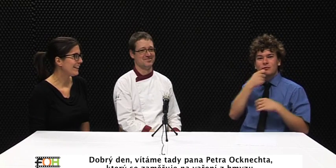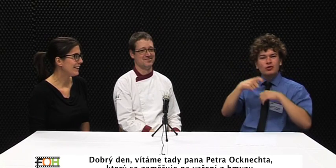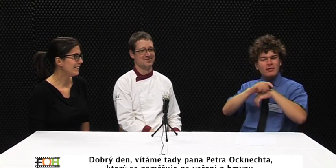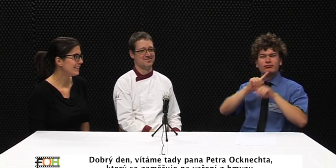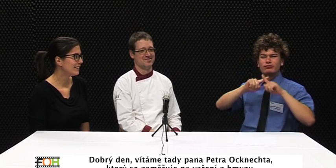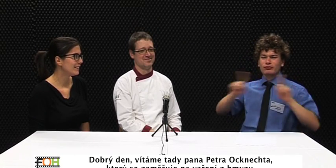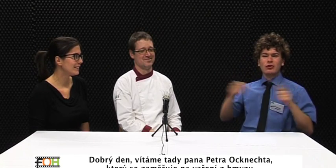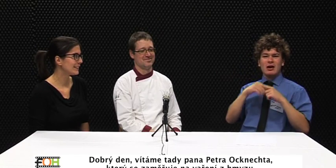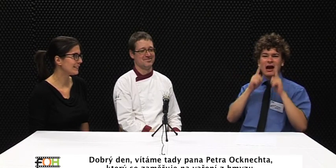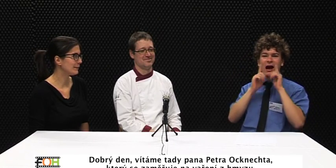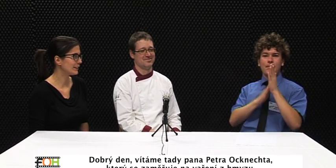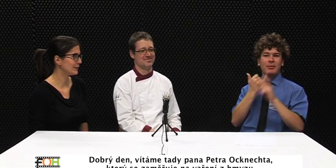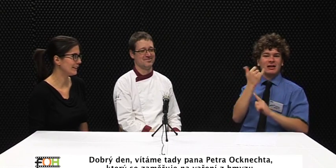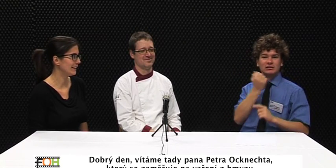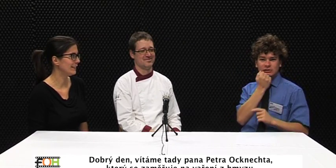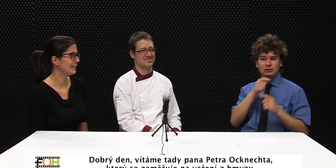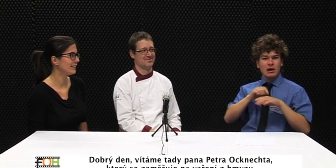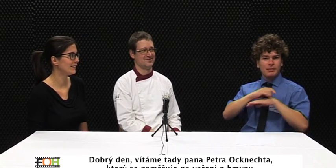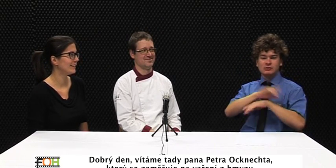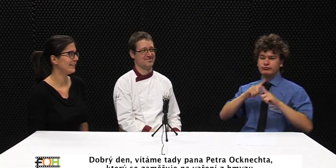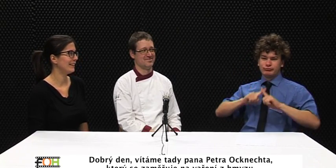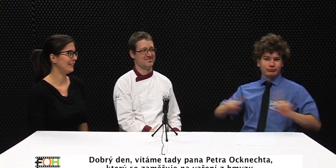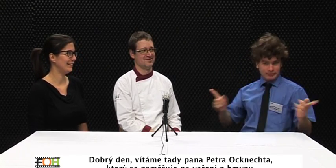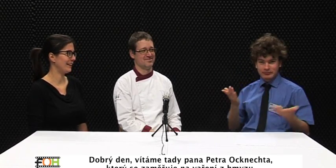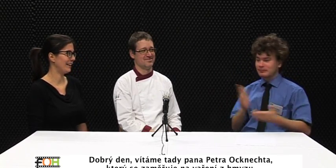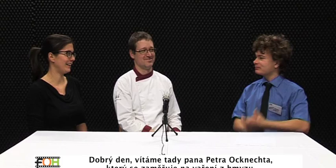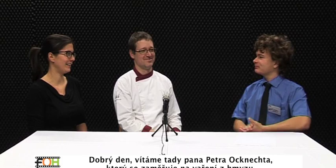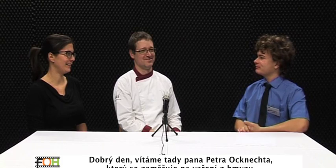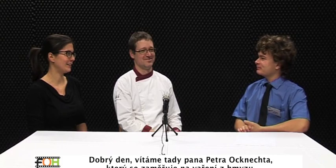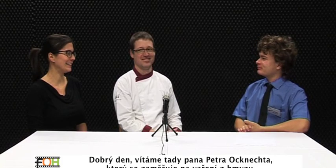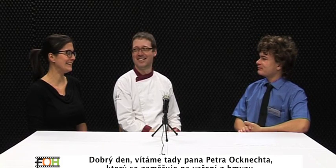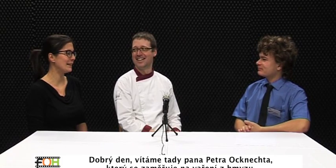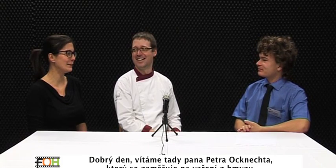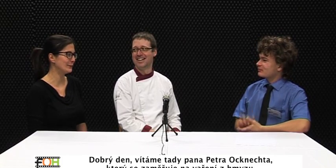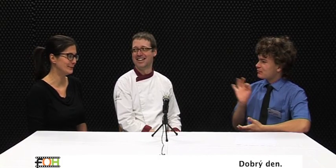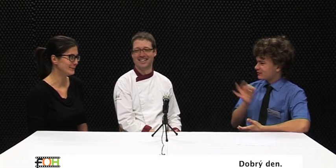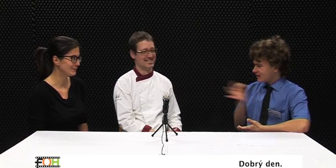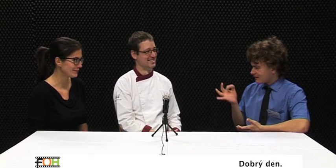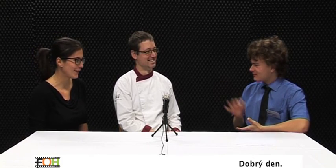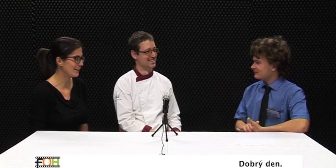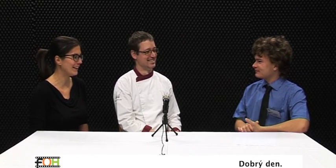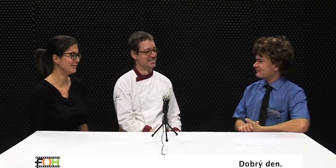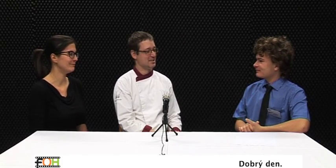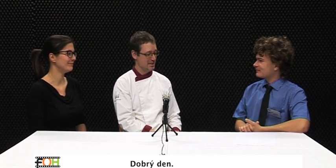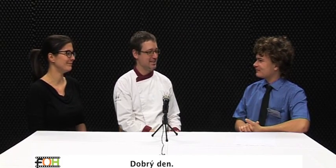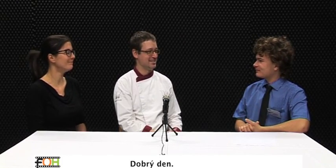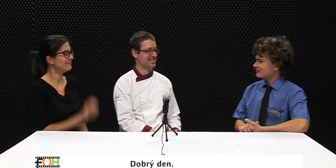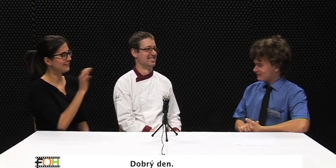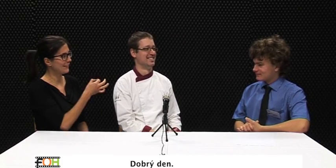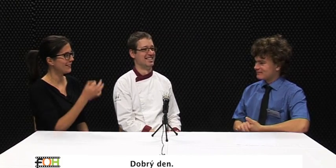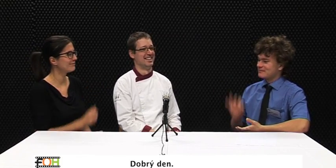který se zaměřuje na vaření z hemizu. Dobrý den. Dobrý